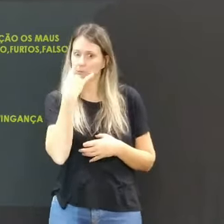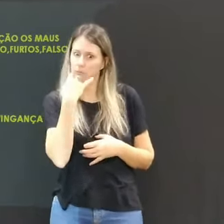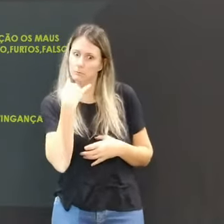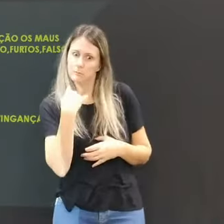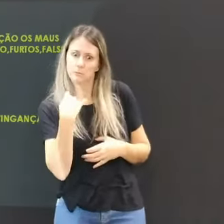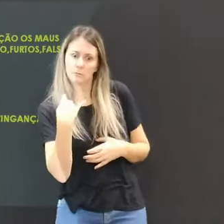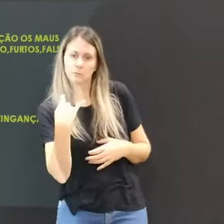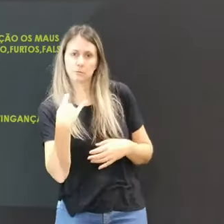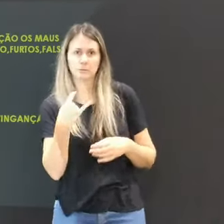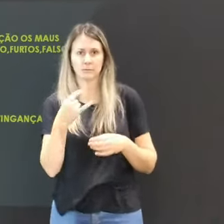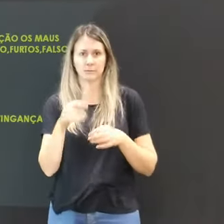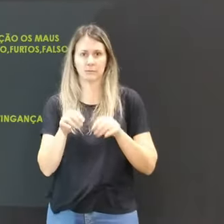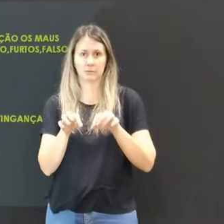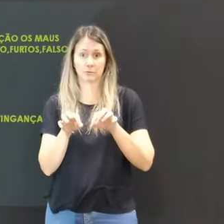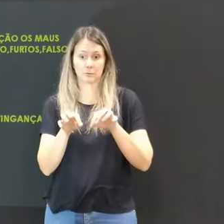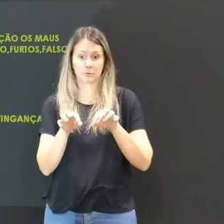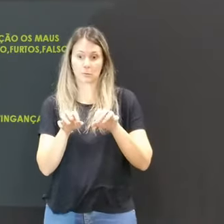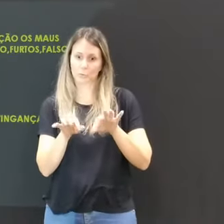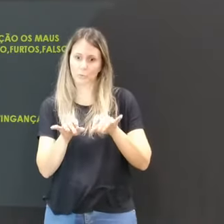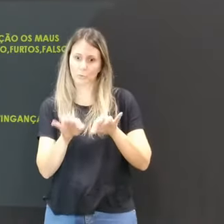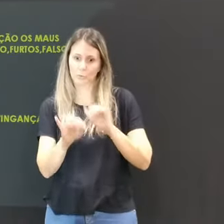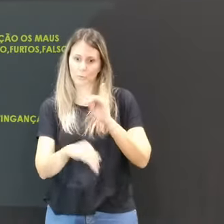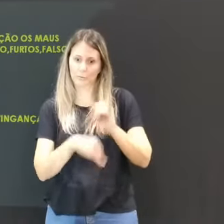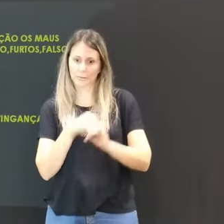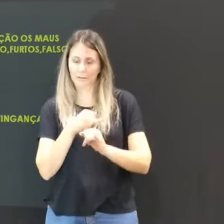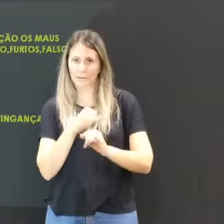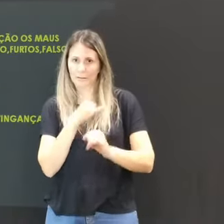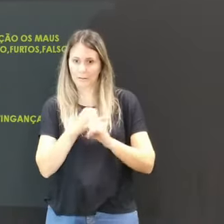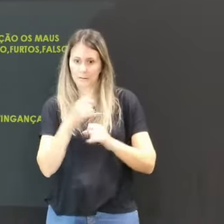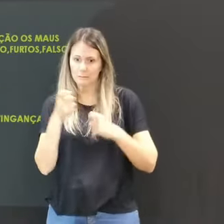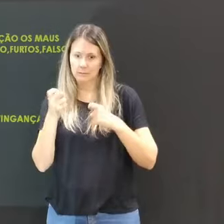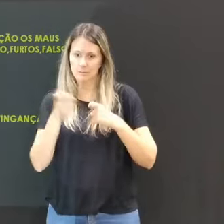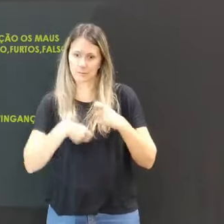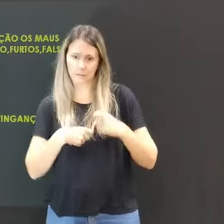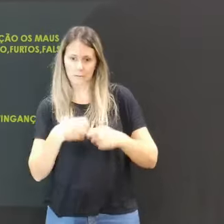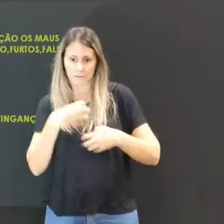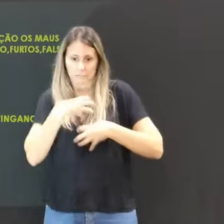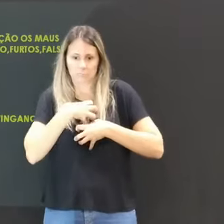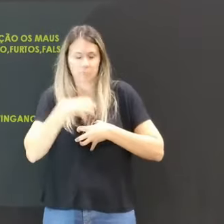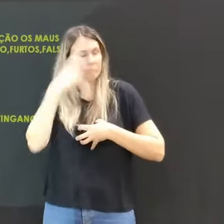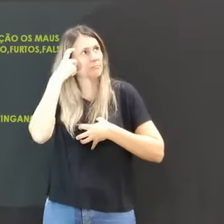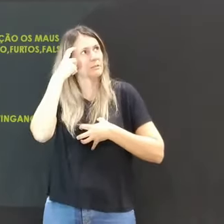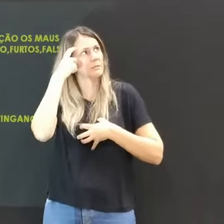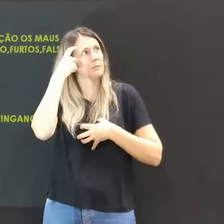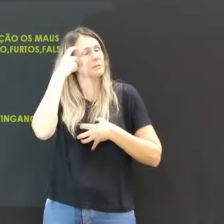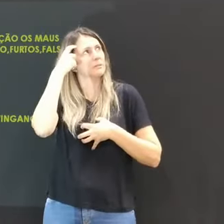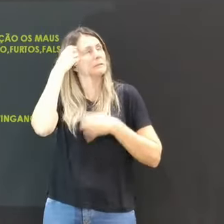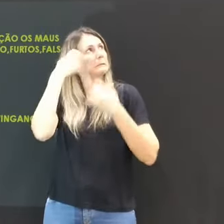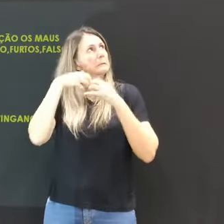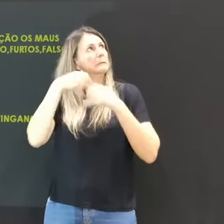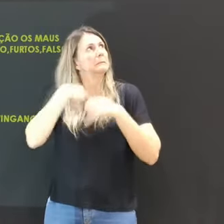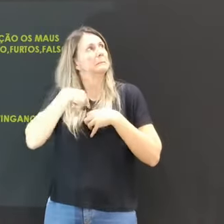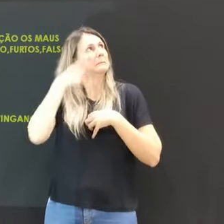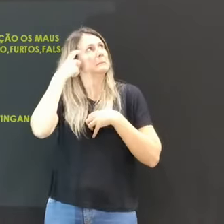As pessoas, na verdade, ficam pensando, né? Ficam ali no computador, na internet, né? Pensando em sexo,